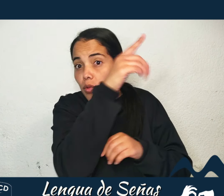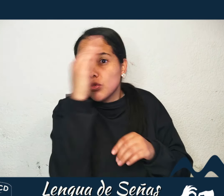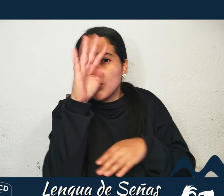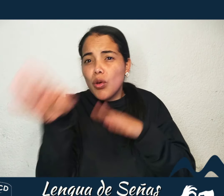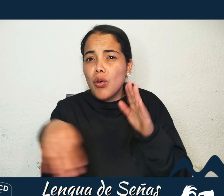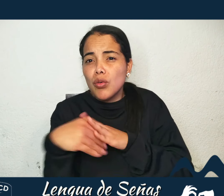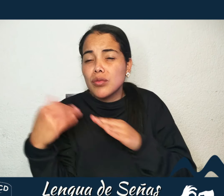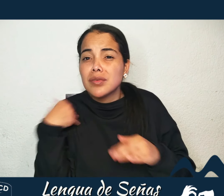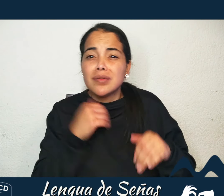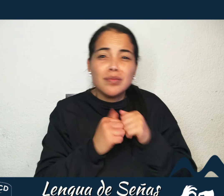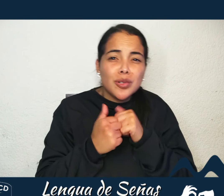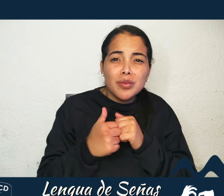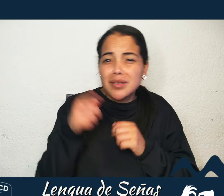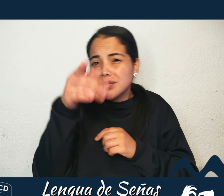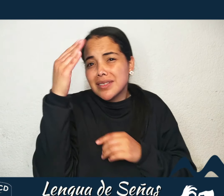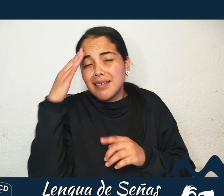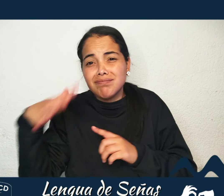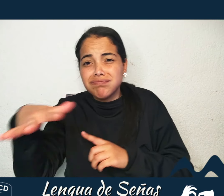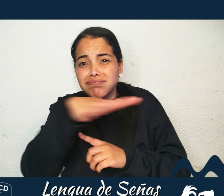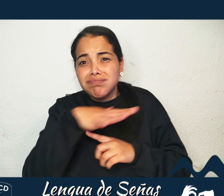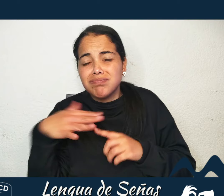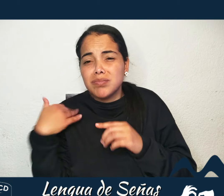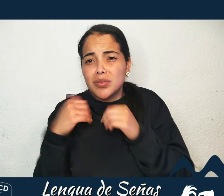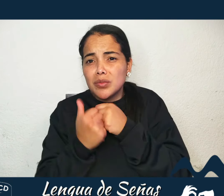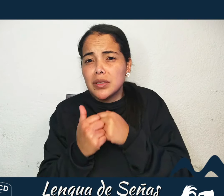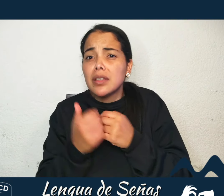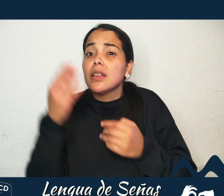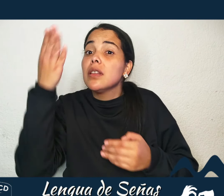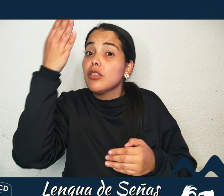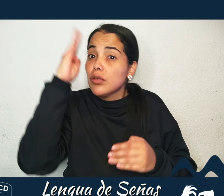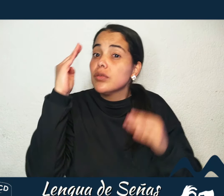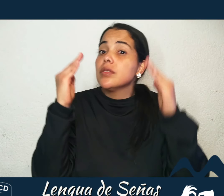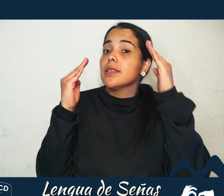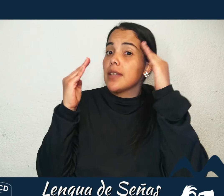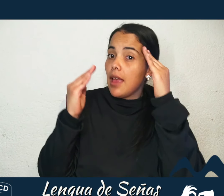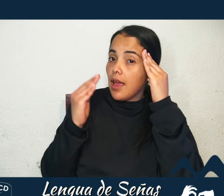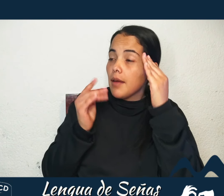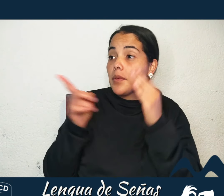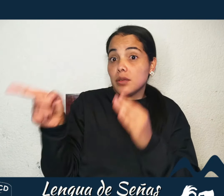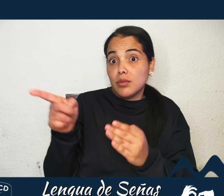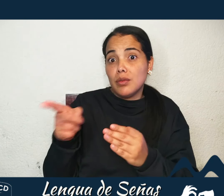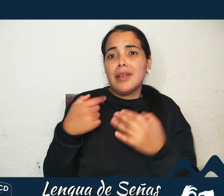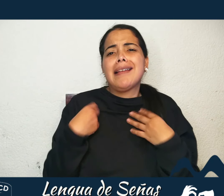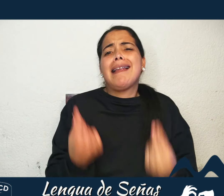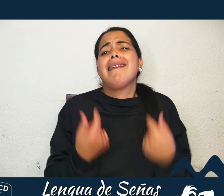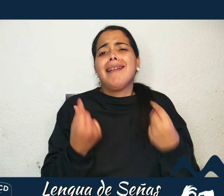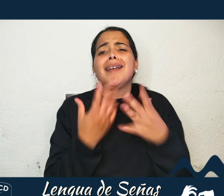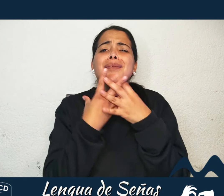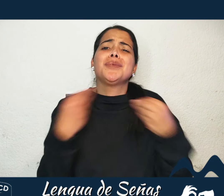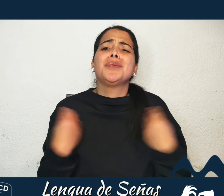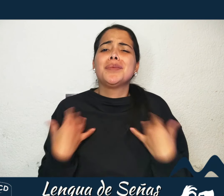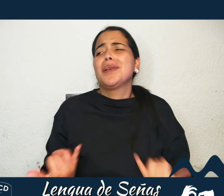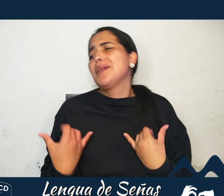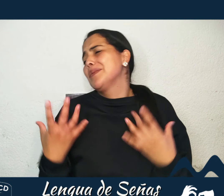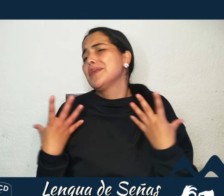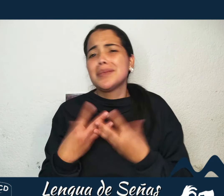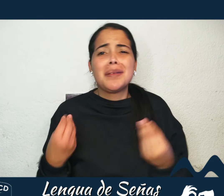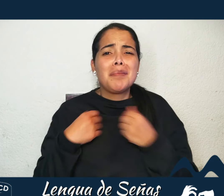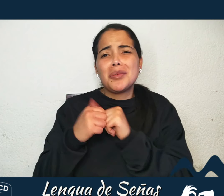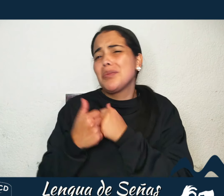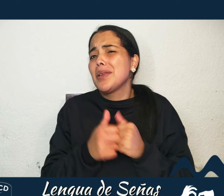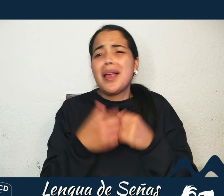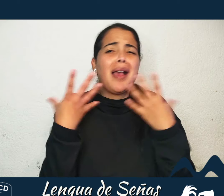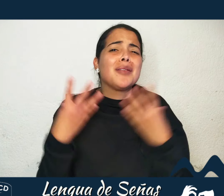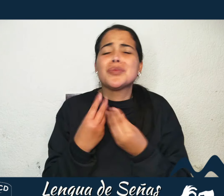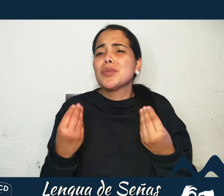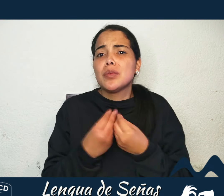las cosas que suceden a nuestro alrededor y permite que algunas de ellas lleguen porque Él, mejor que nadie,